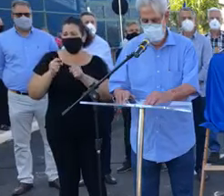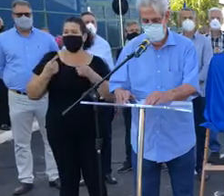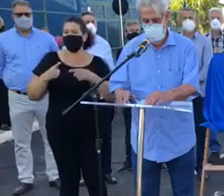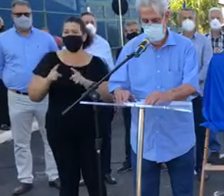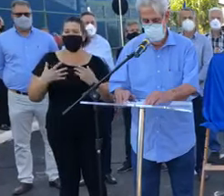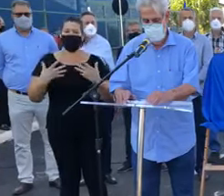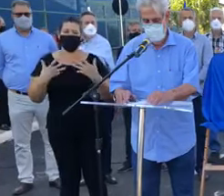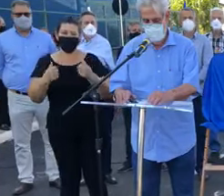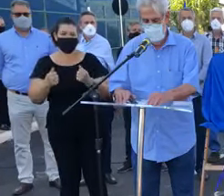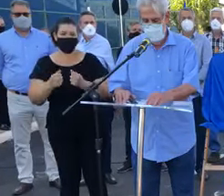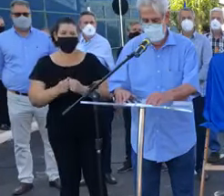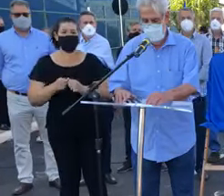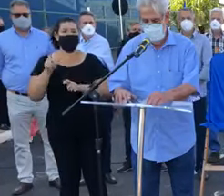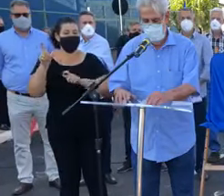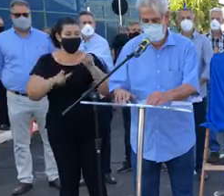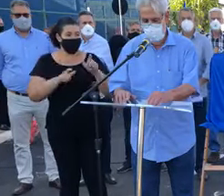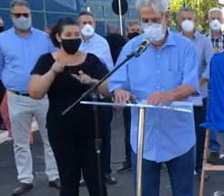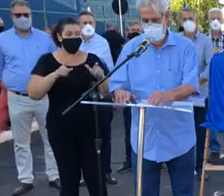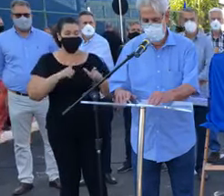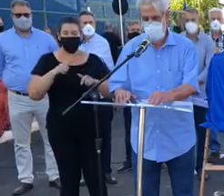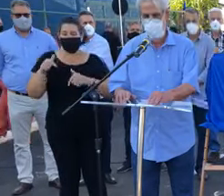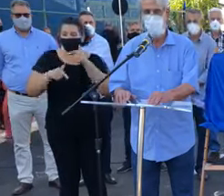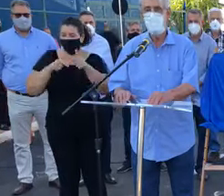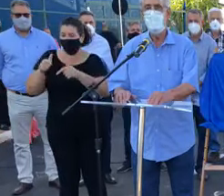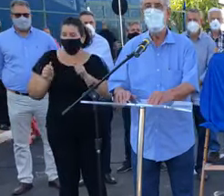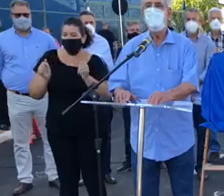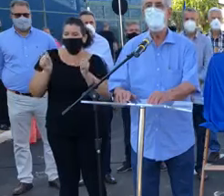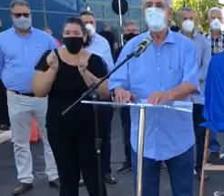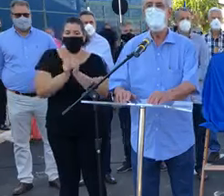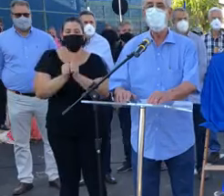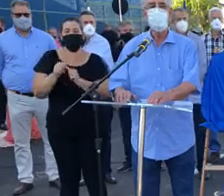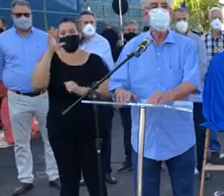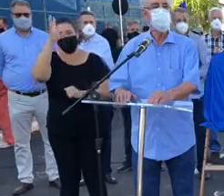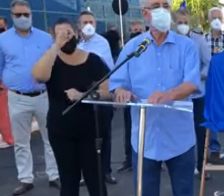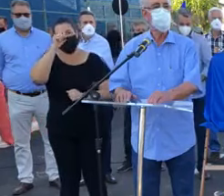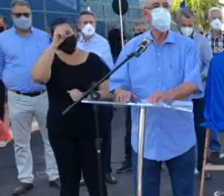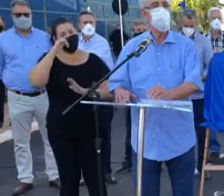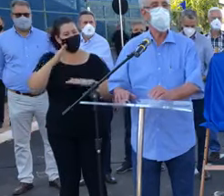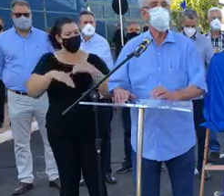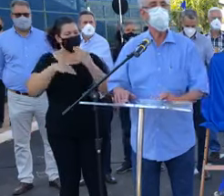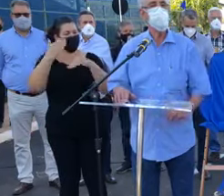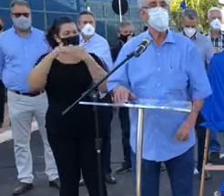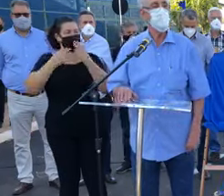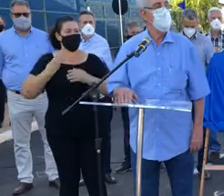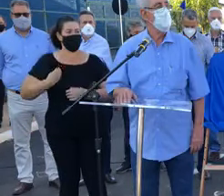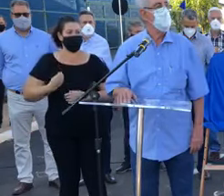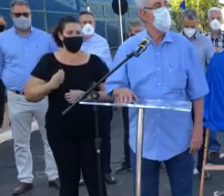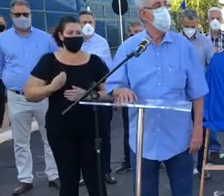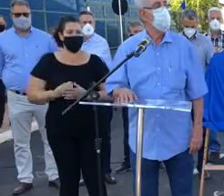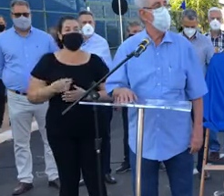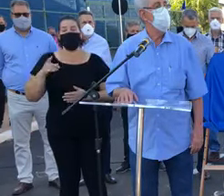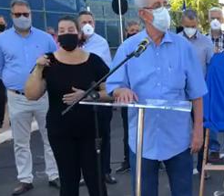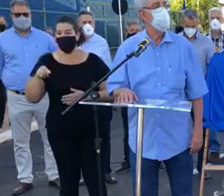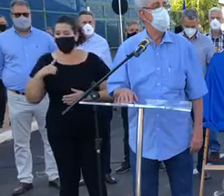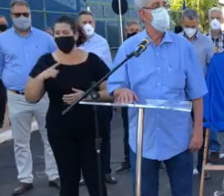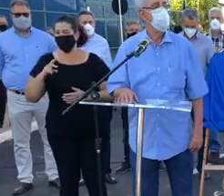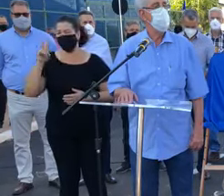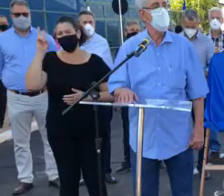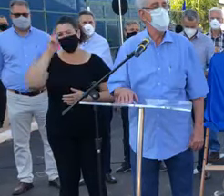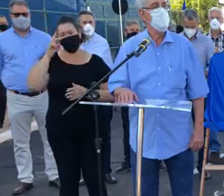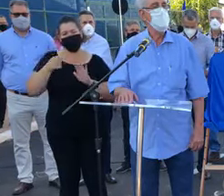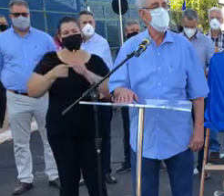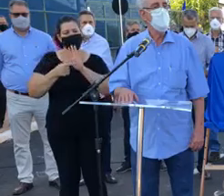As pessoas que tiveram a oportunidade de trabalhar com ele, aprenderam e cresceram na vida. Deixou um legado de exemplo